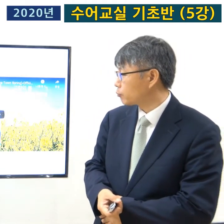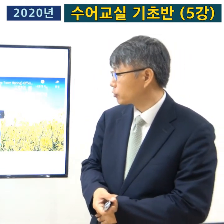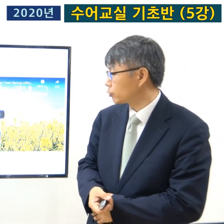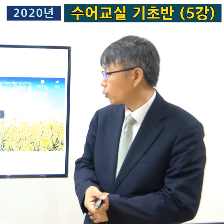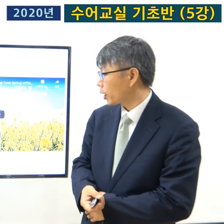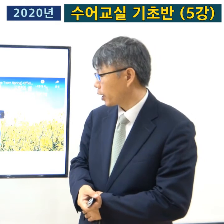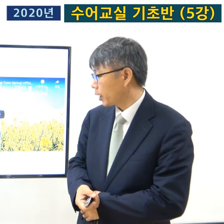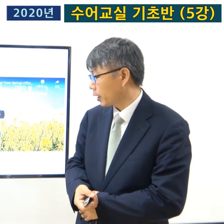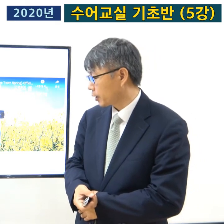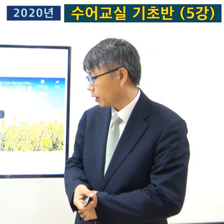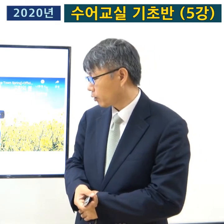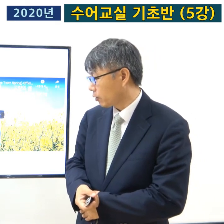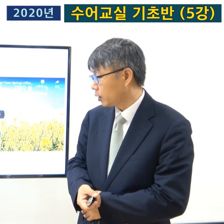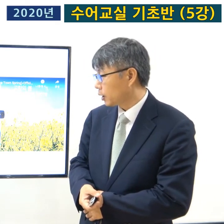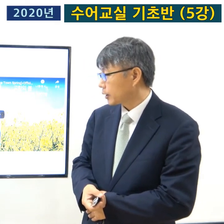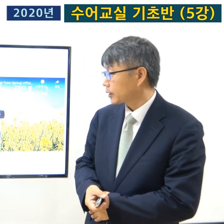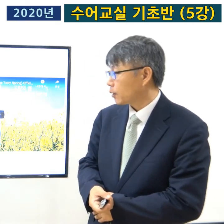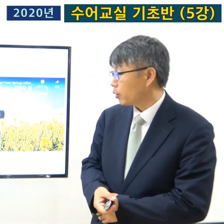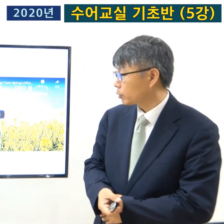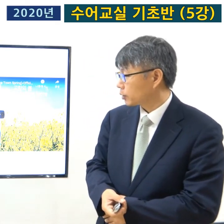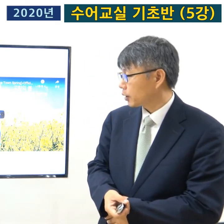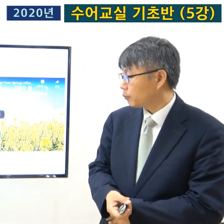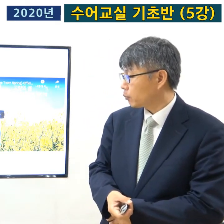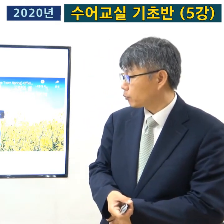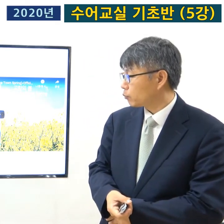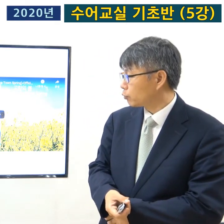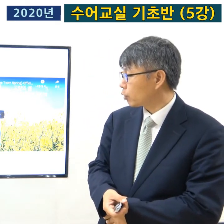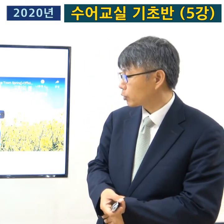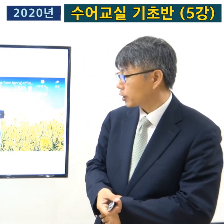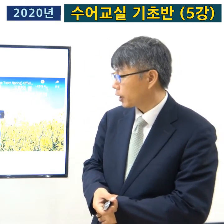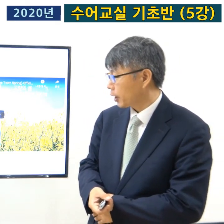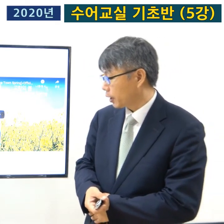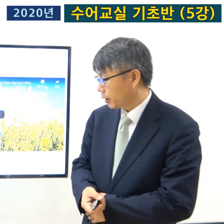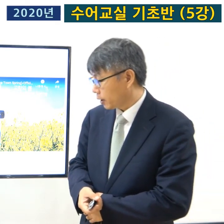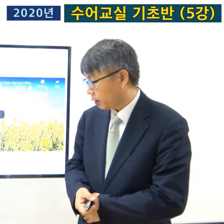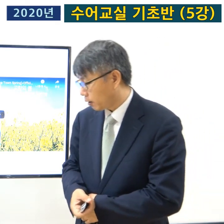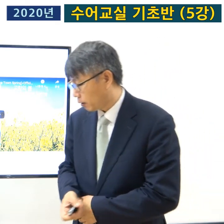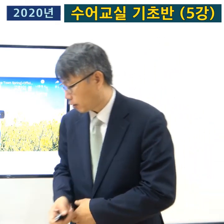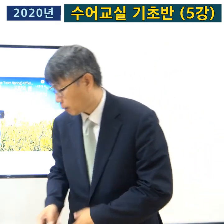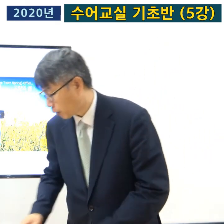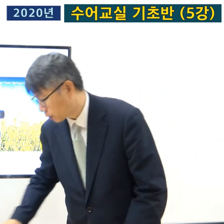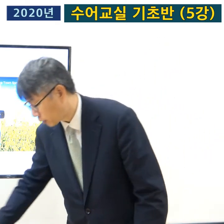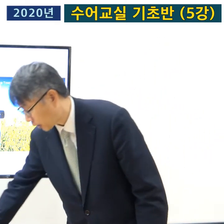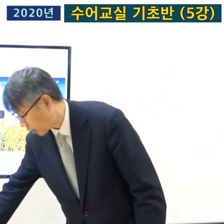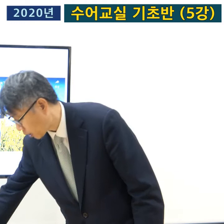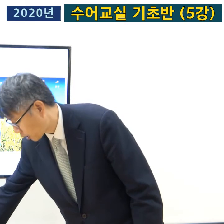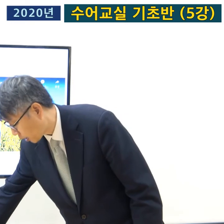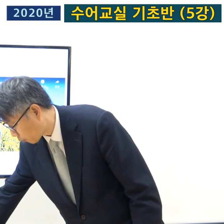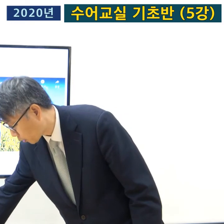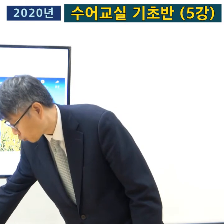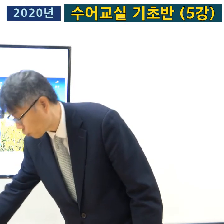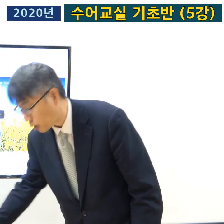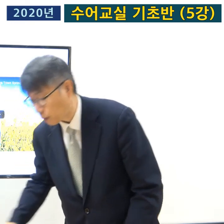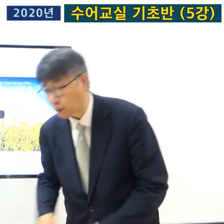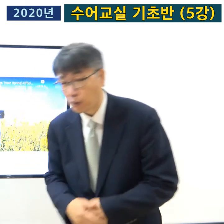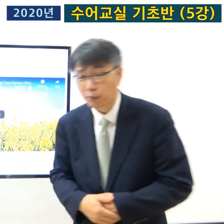부른 노래인데요. 다시 한번 불러볼 텐데 한번 생각해보면 수어를 한번